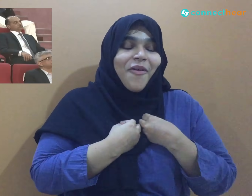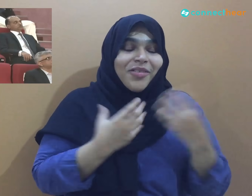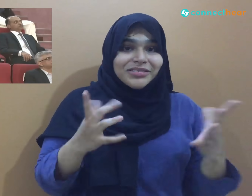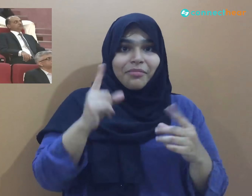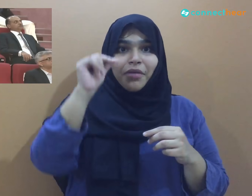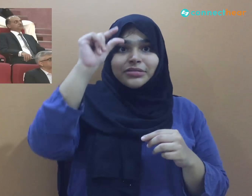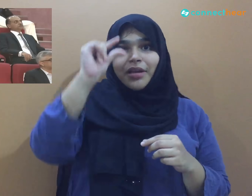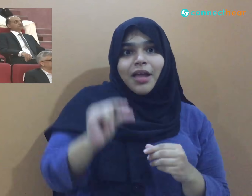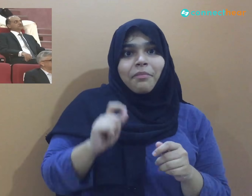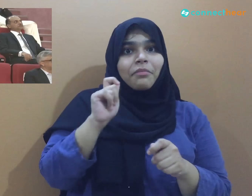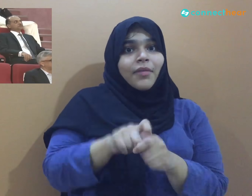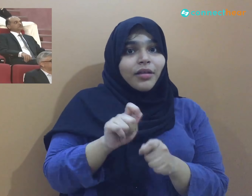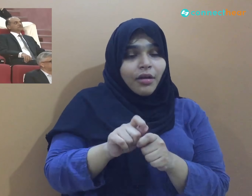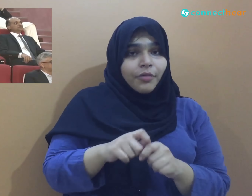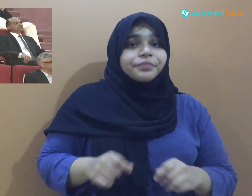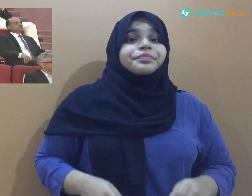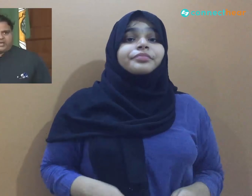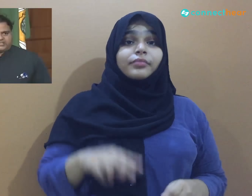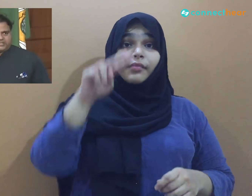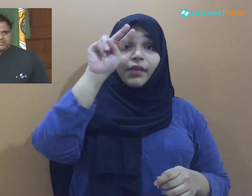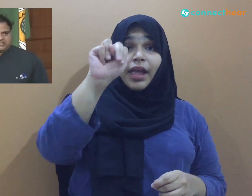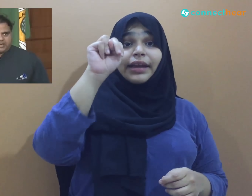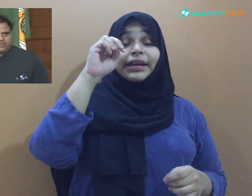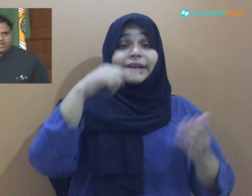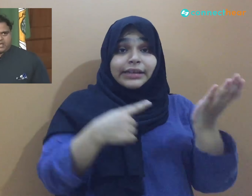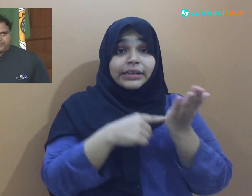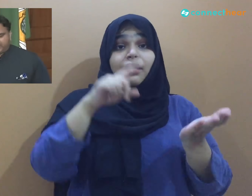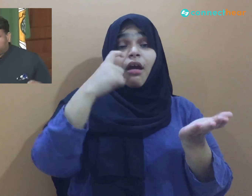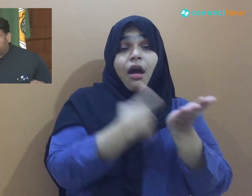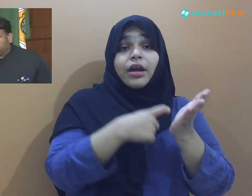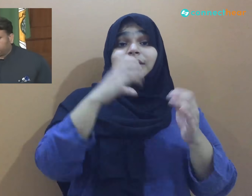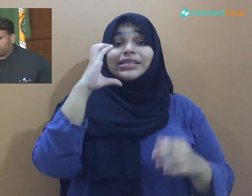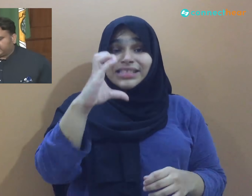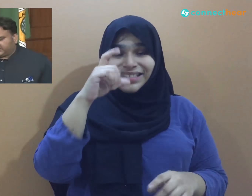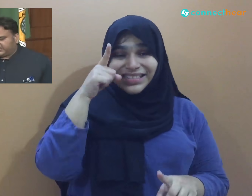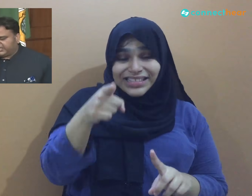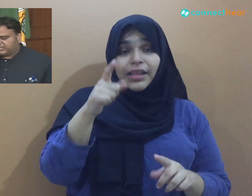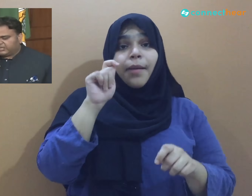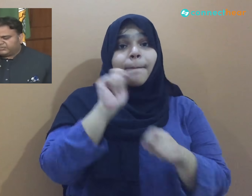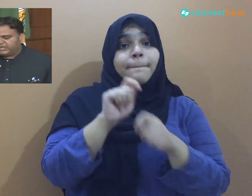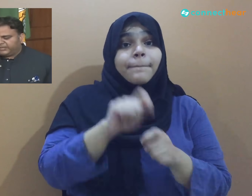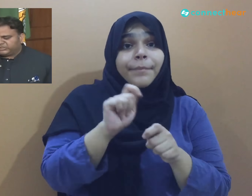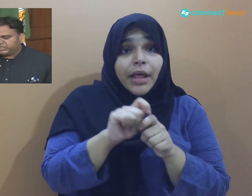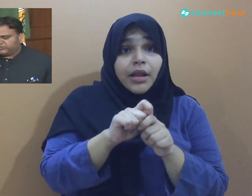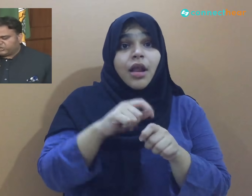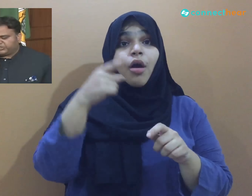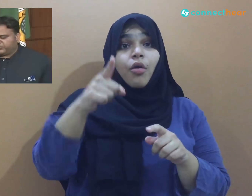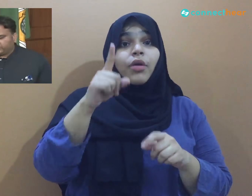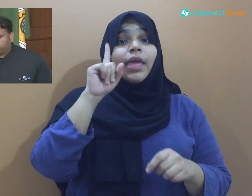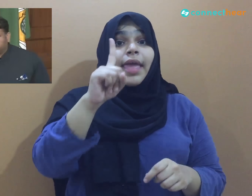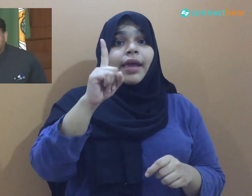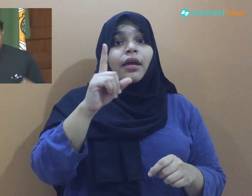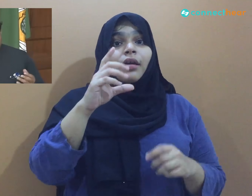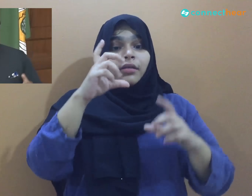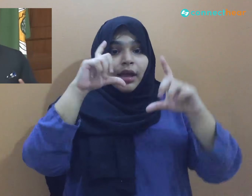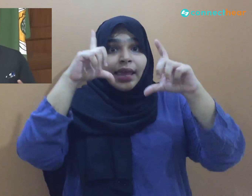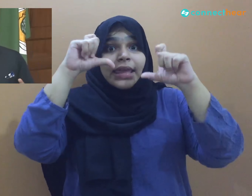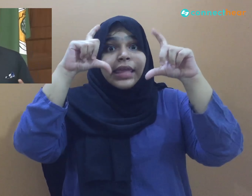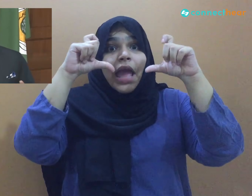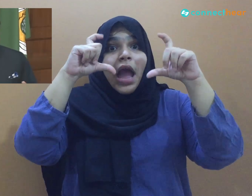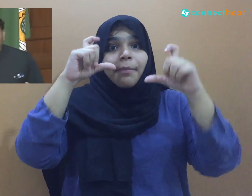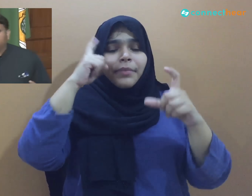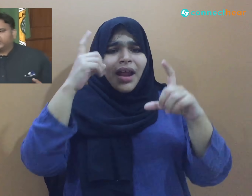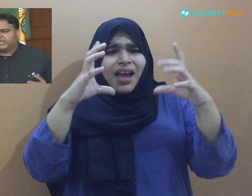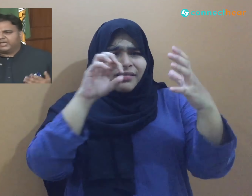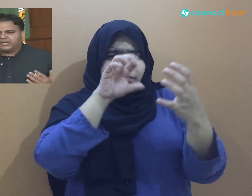سر NTRC نے بڑا زبردست کام کیا یہاں پہ. NTRC نے ایک تھرمل امیجنگ مانیٹرنگ کیمرہ ڈیولپ کیا